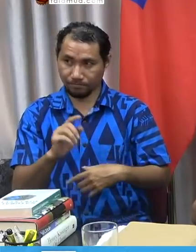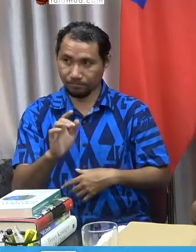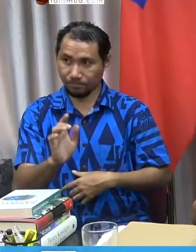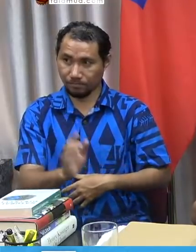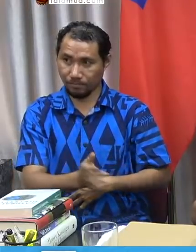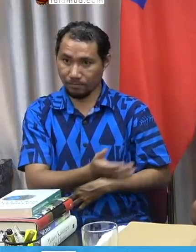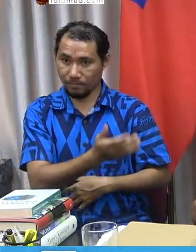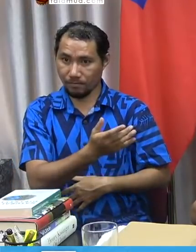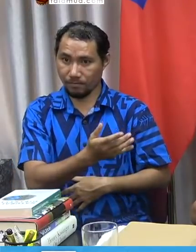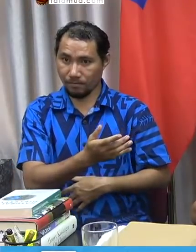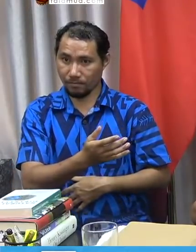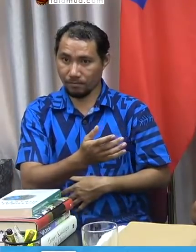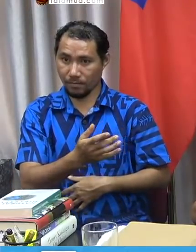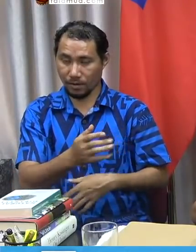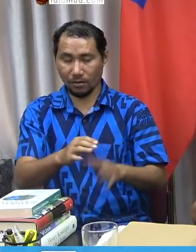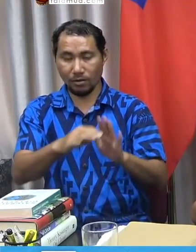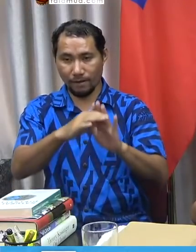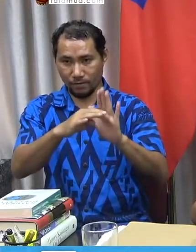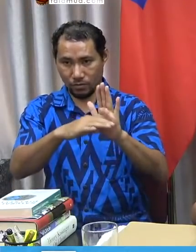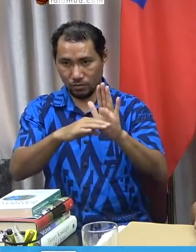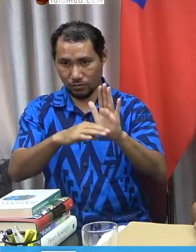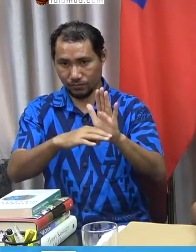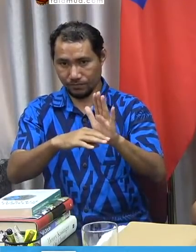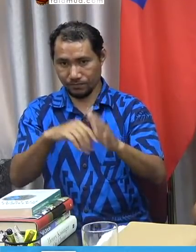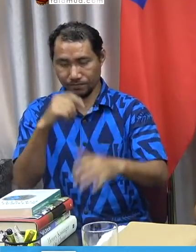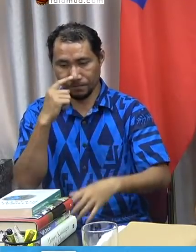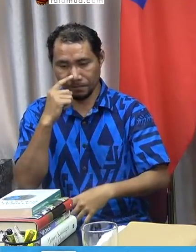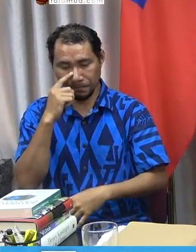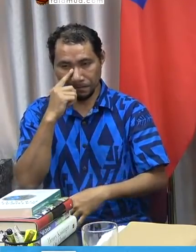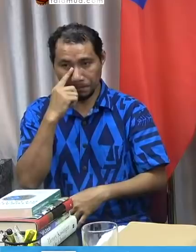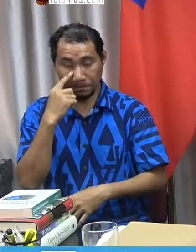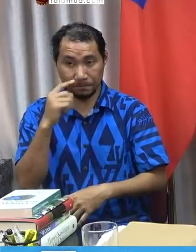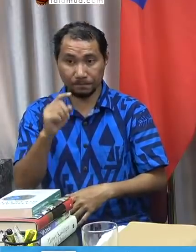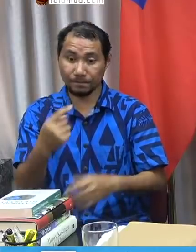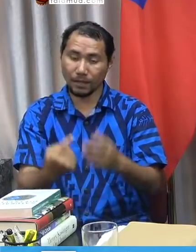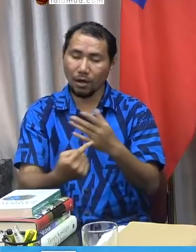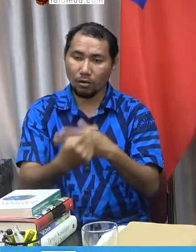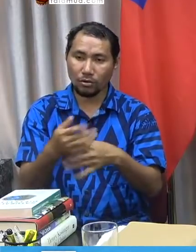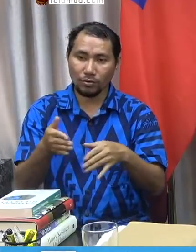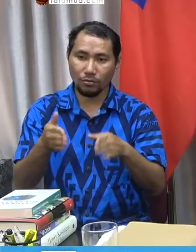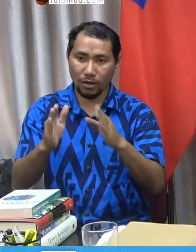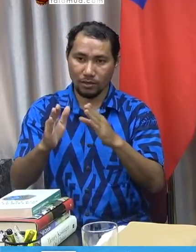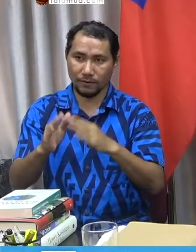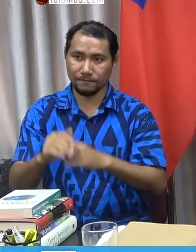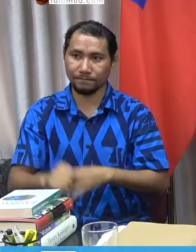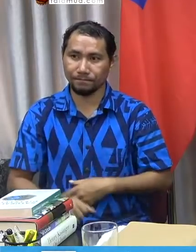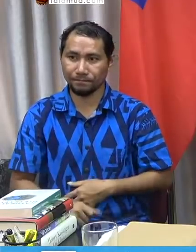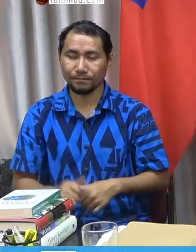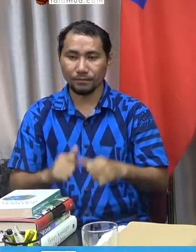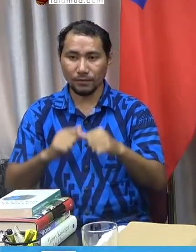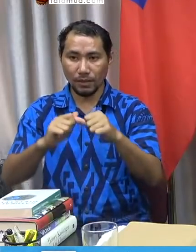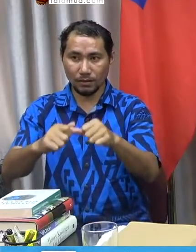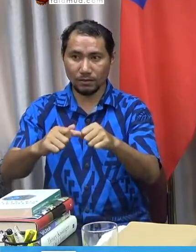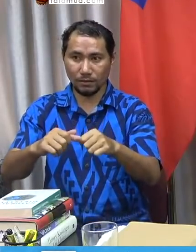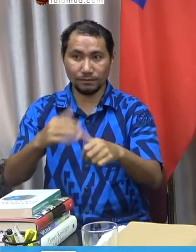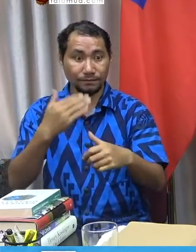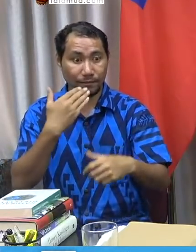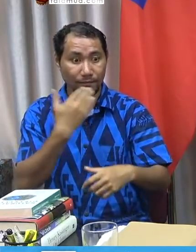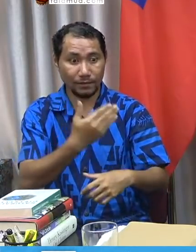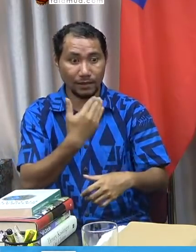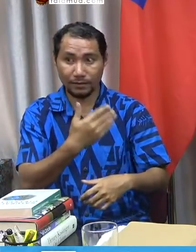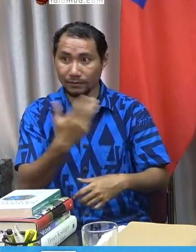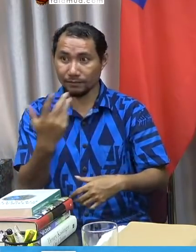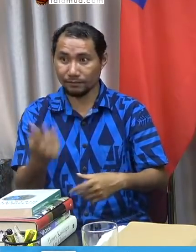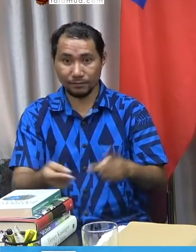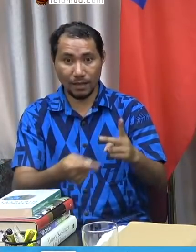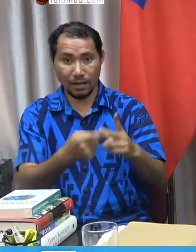sanga I le ia mantu la fon a pauale na le wala e fai Whawhitai, on trai tuli loa atu lea le